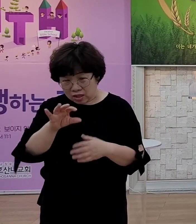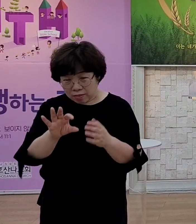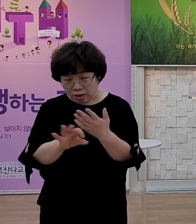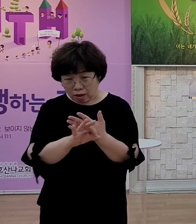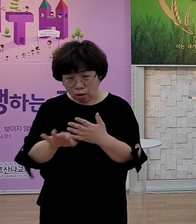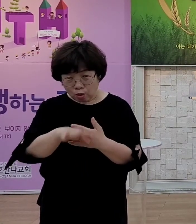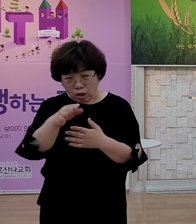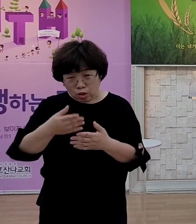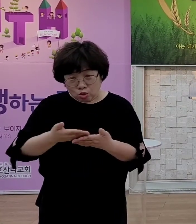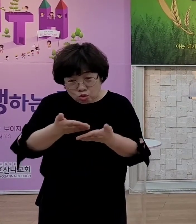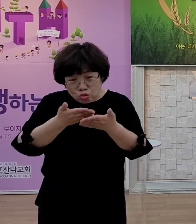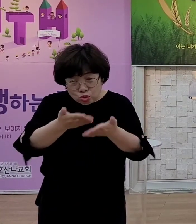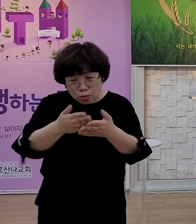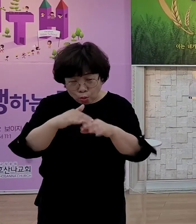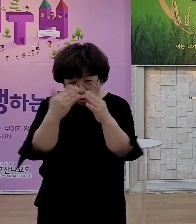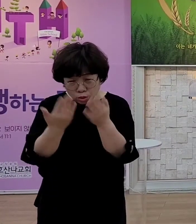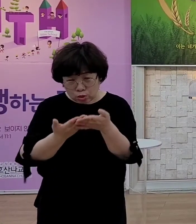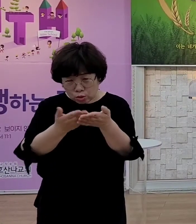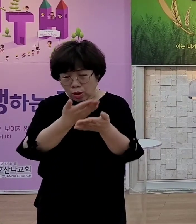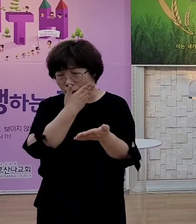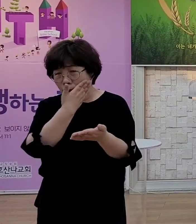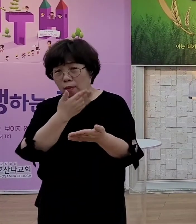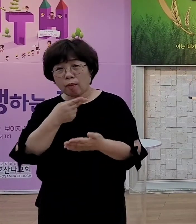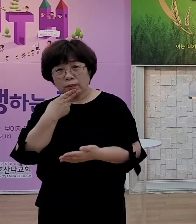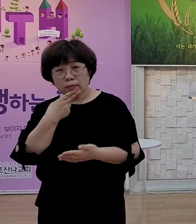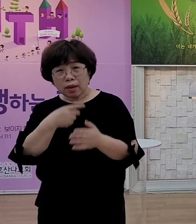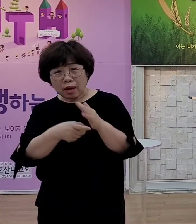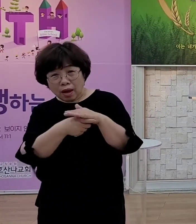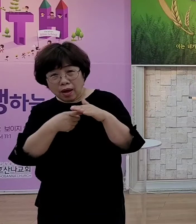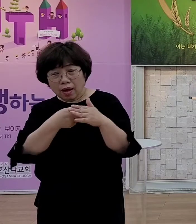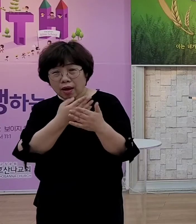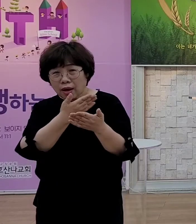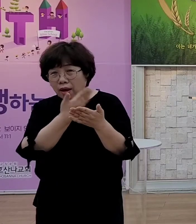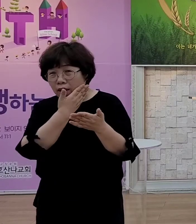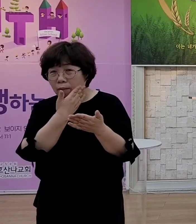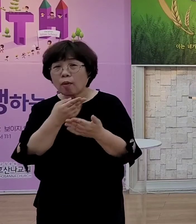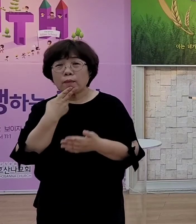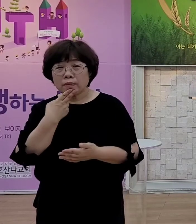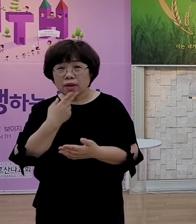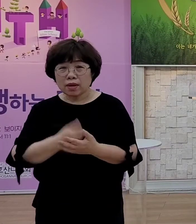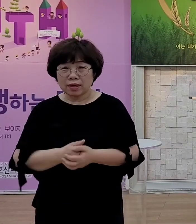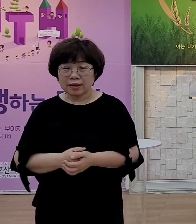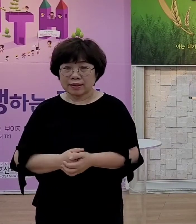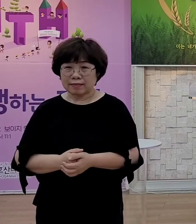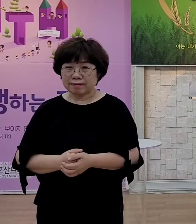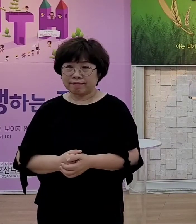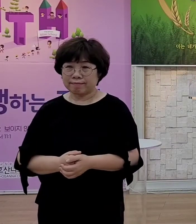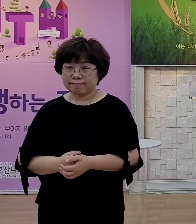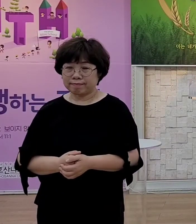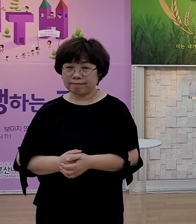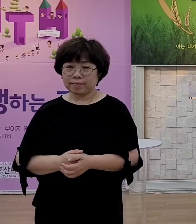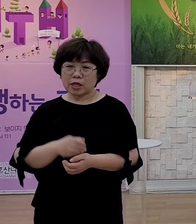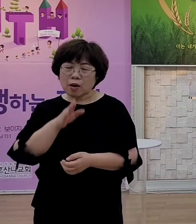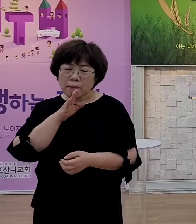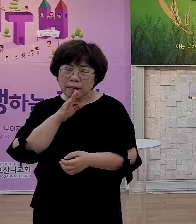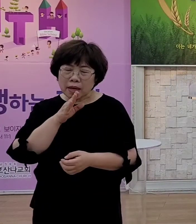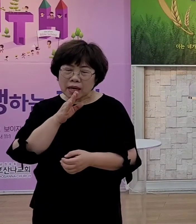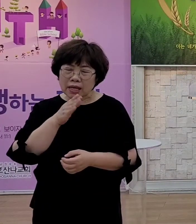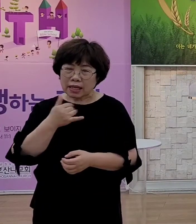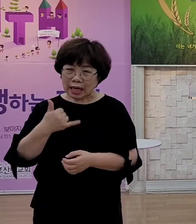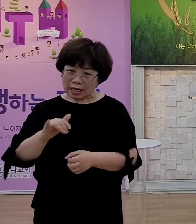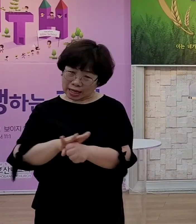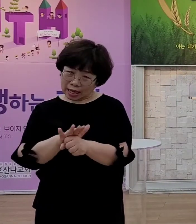안다. 그게 부모가 자녀를 정말 사랑하는 표현. 진짜 부모가 자녀를 사랑하는데 뭐 하나 해주려고